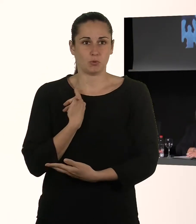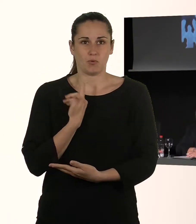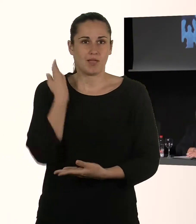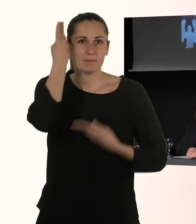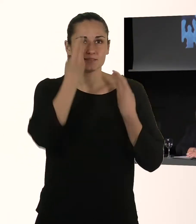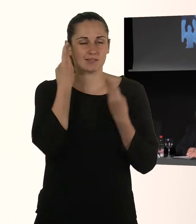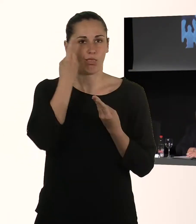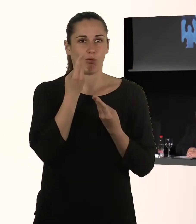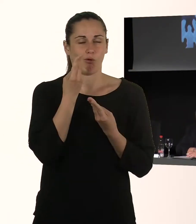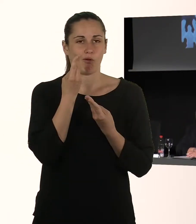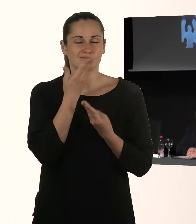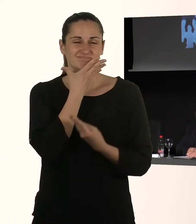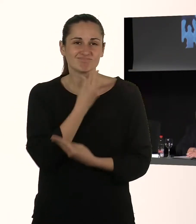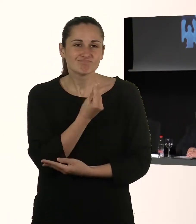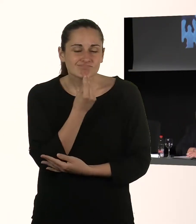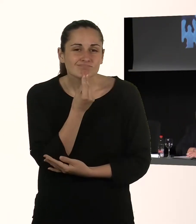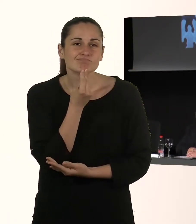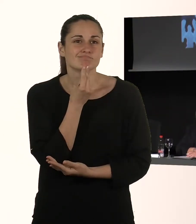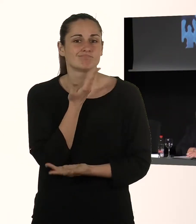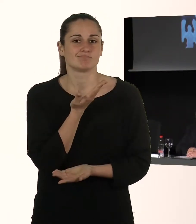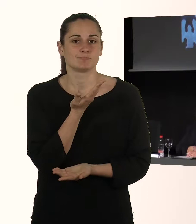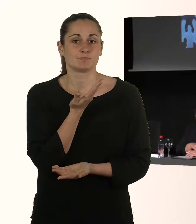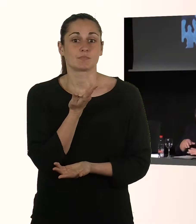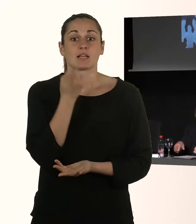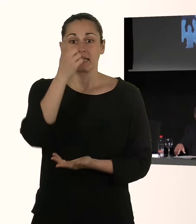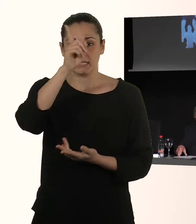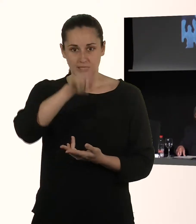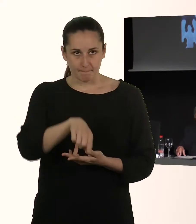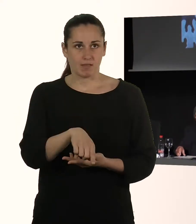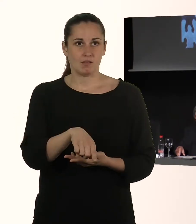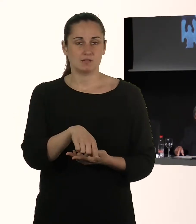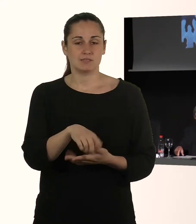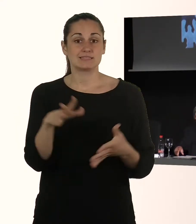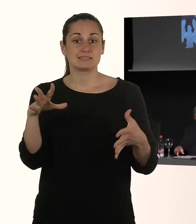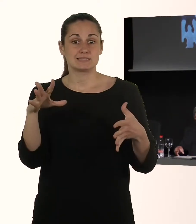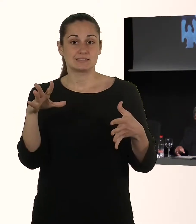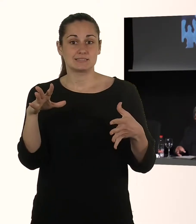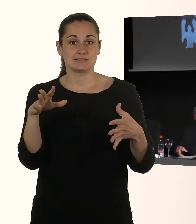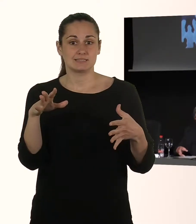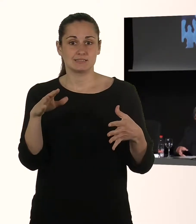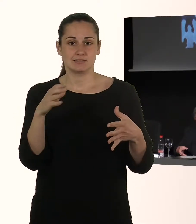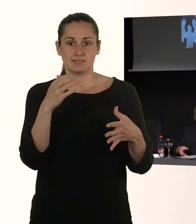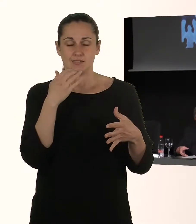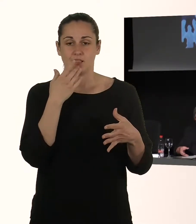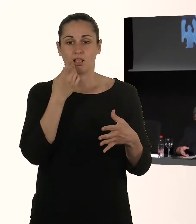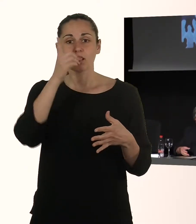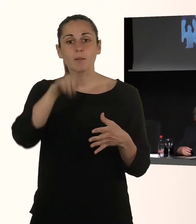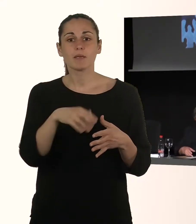entrañable, ¿no? Eso unido al magnífico, desde mi perspectiva, cartel